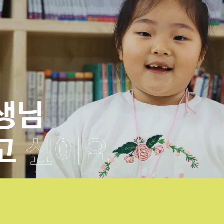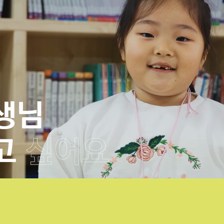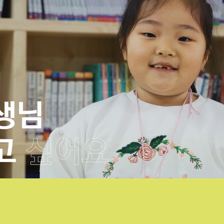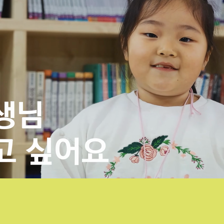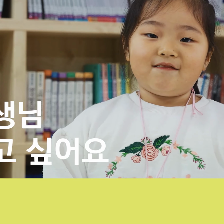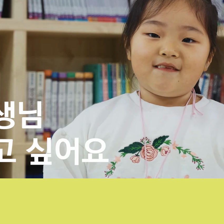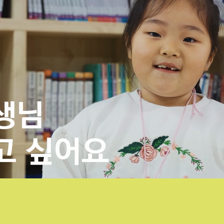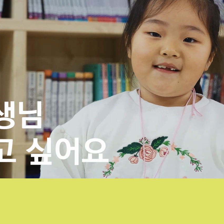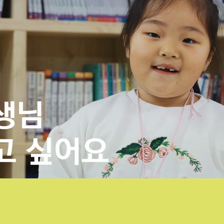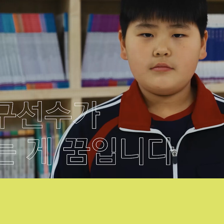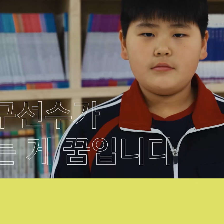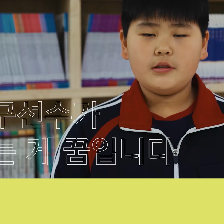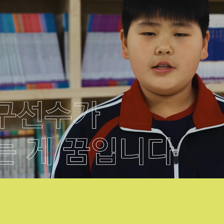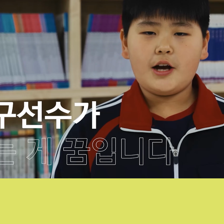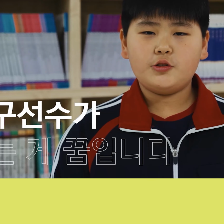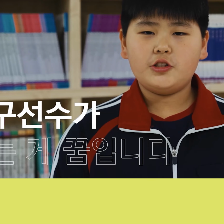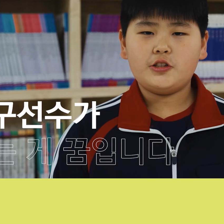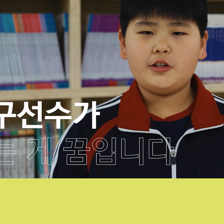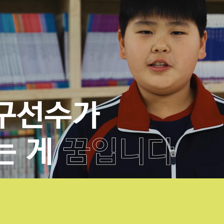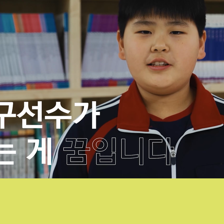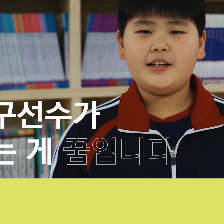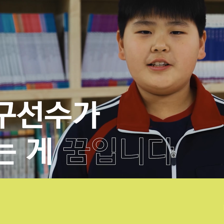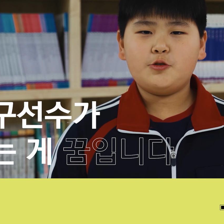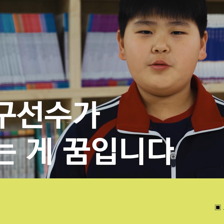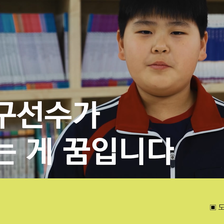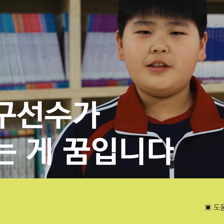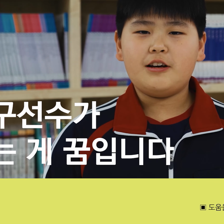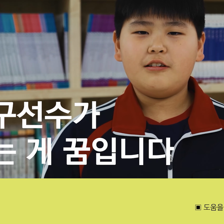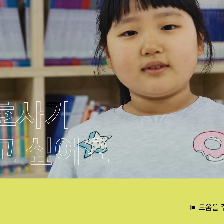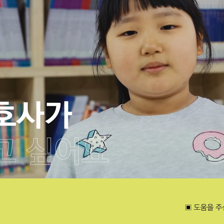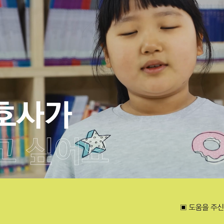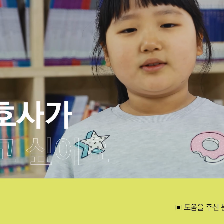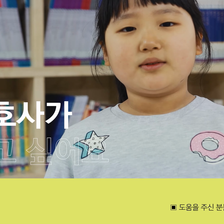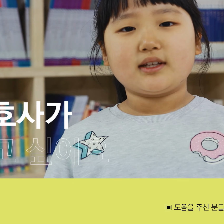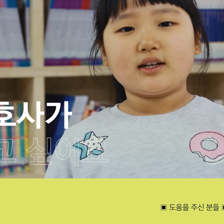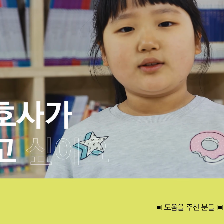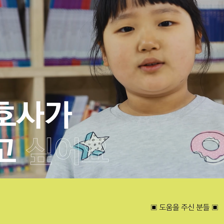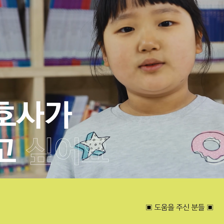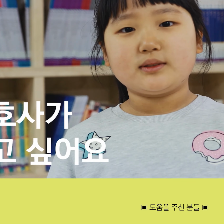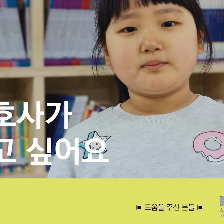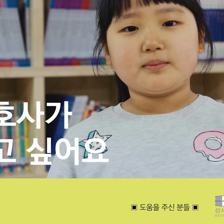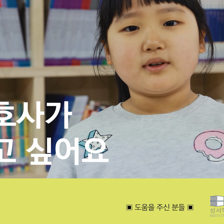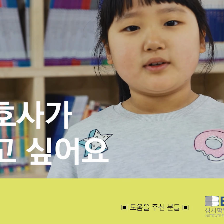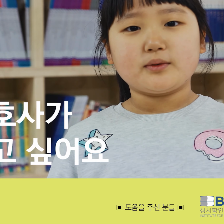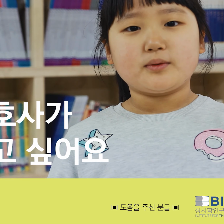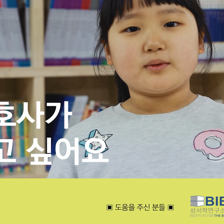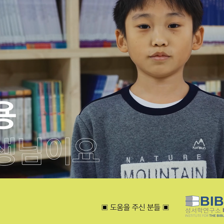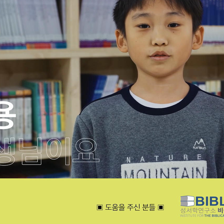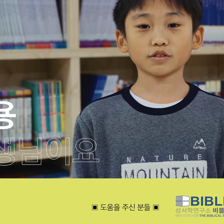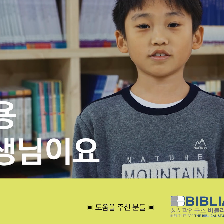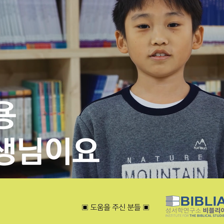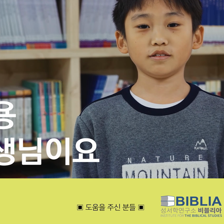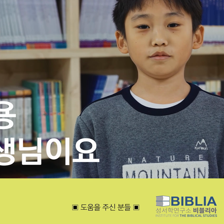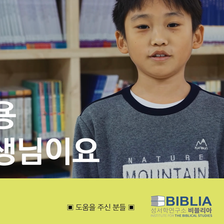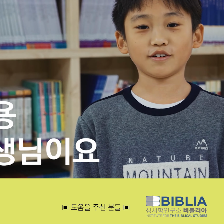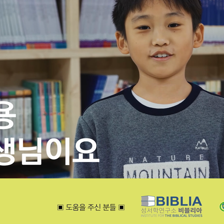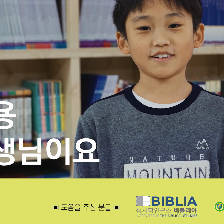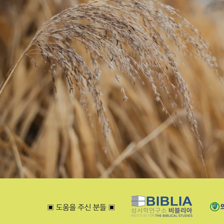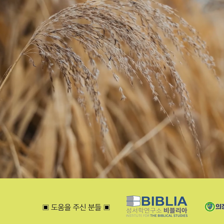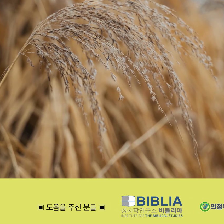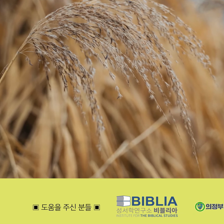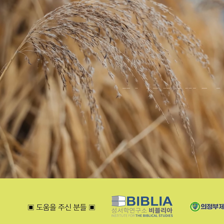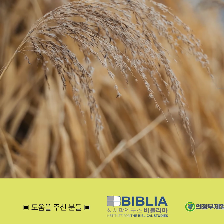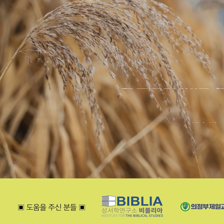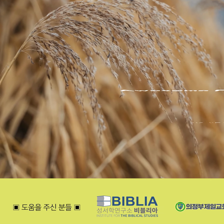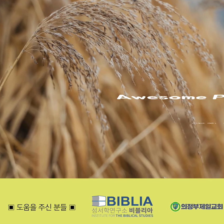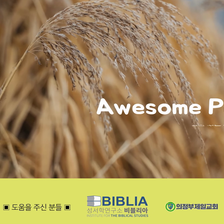선생님 되고 싶어요. 야구선수가 되는 게 꿈입니다. 변호사가 되고 싶어요. 민호 선생님이요.